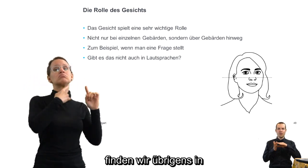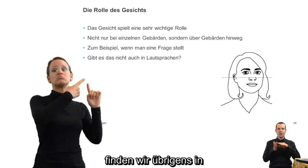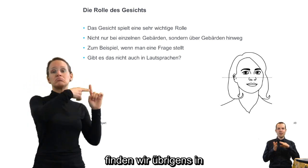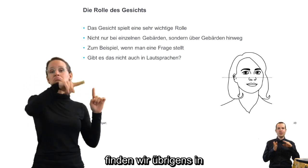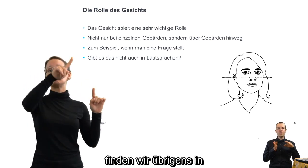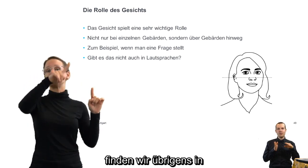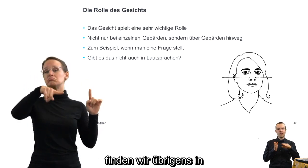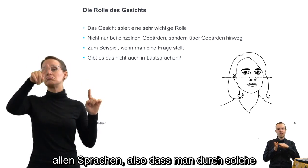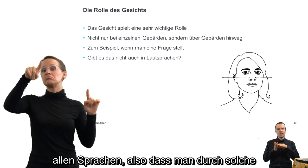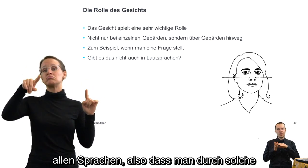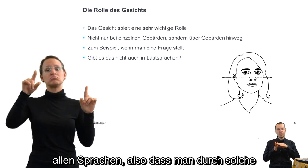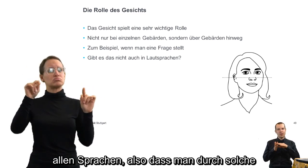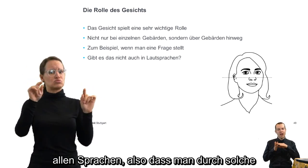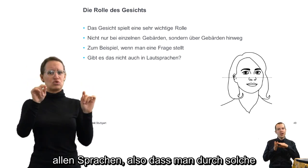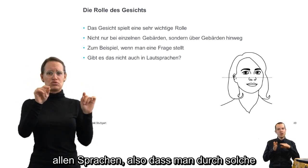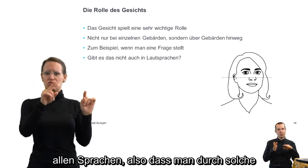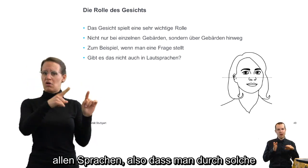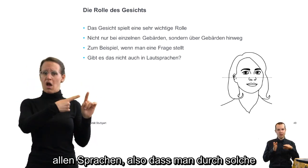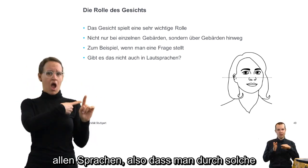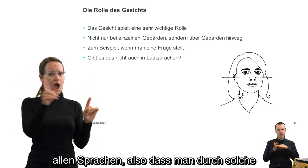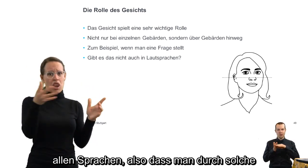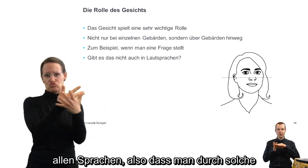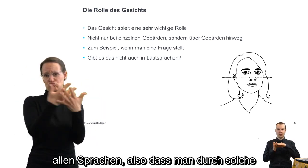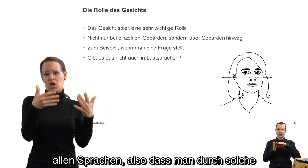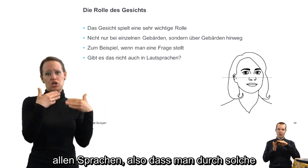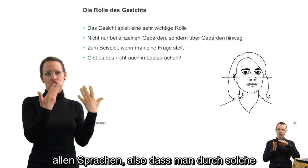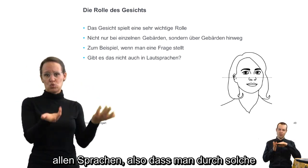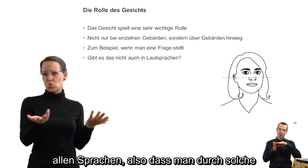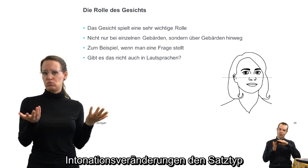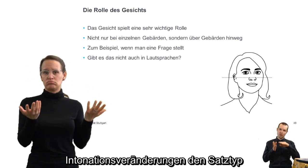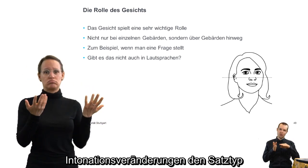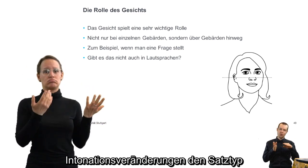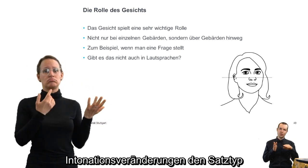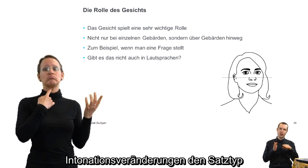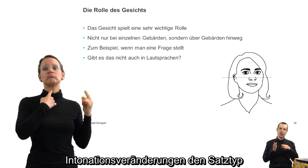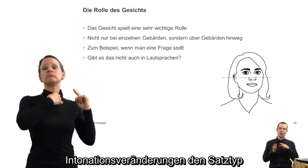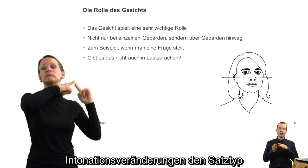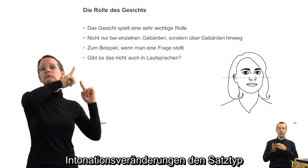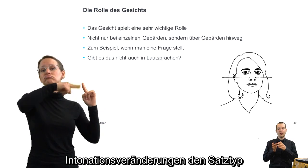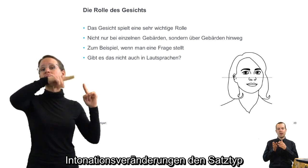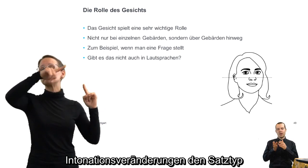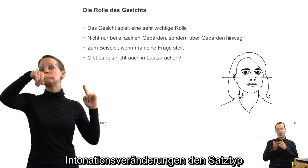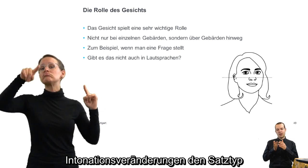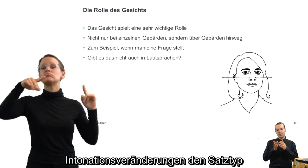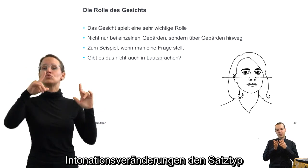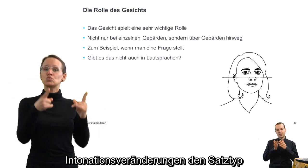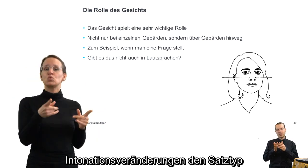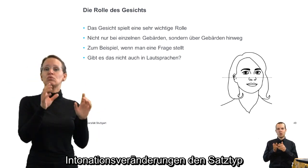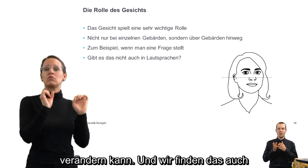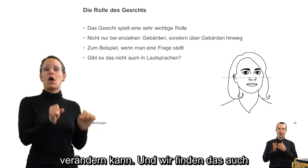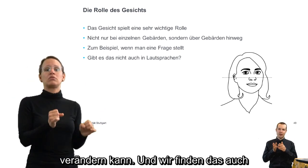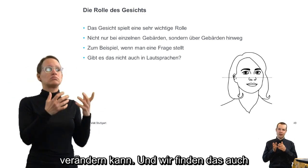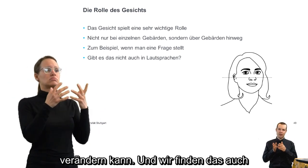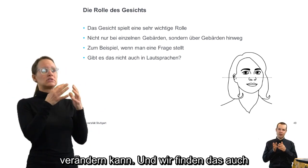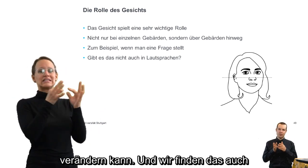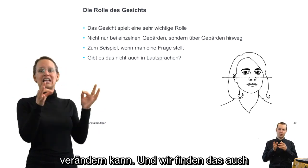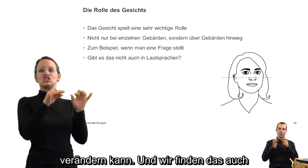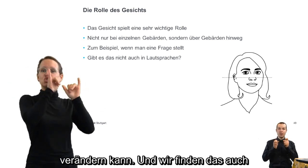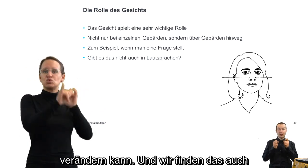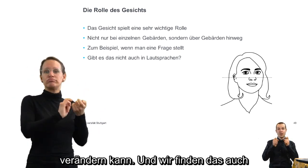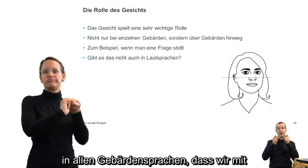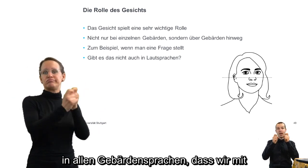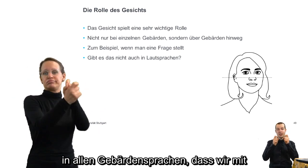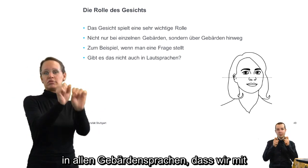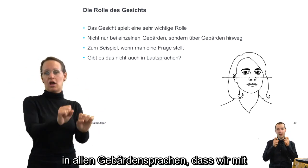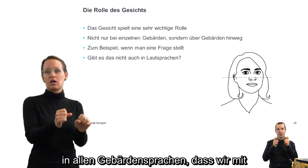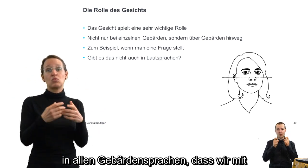das ist übrigens auch was, das finden wir in allen Sprachen, dass man durch solche Intonationsveränderungen den Satztyp verändern kann. Und